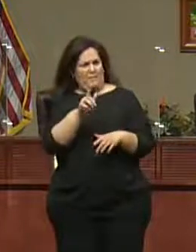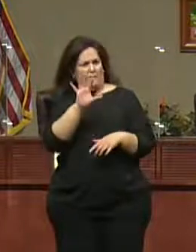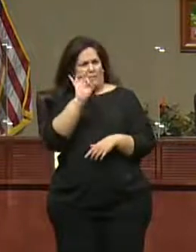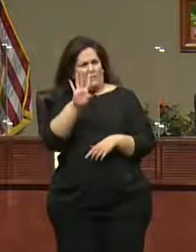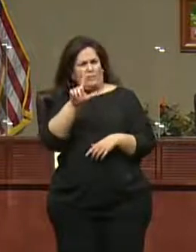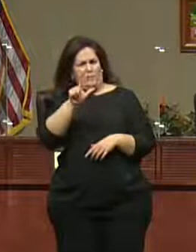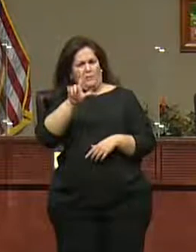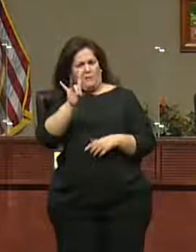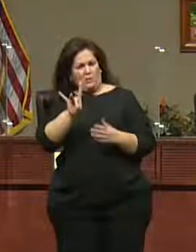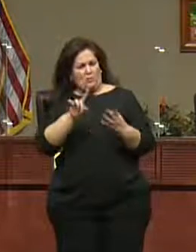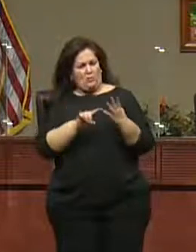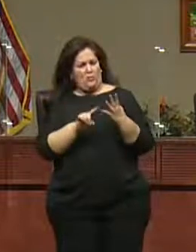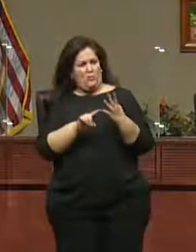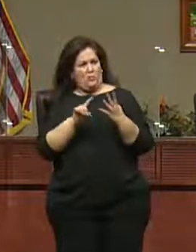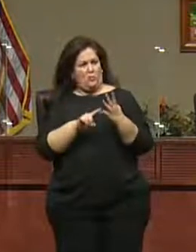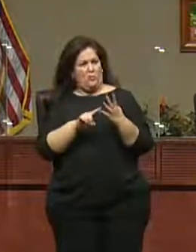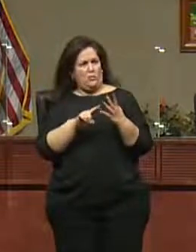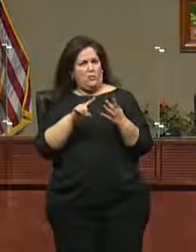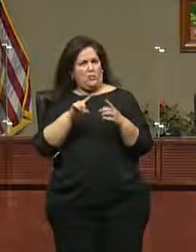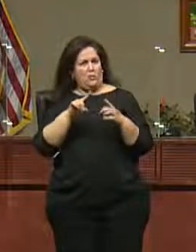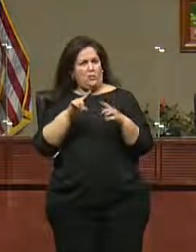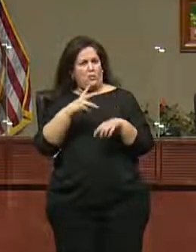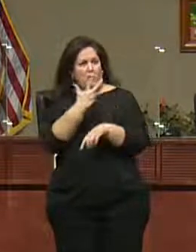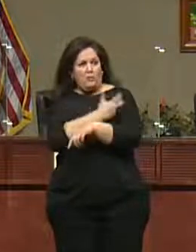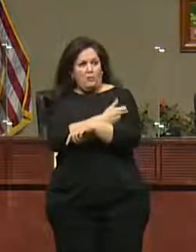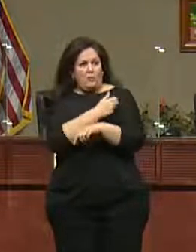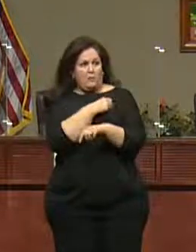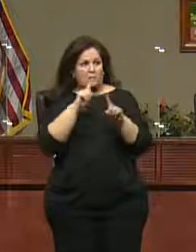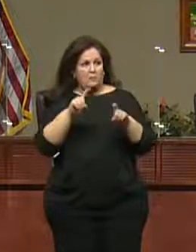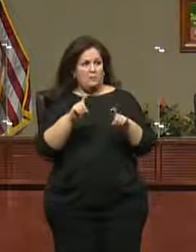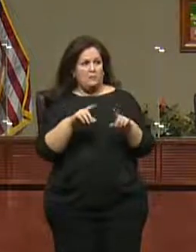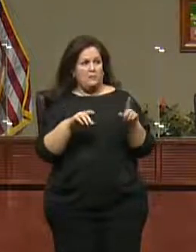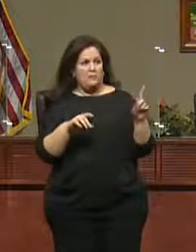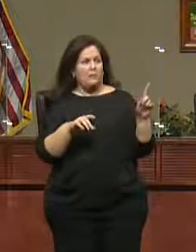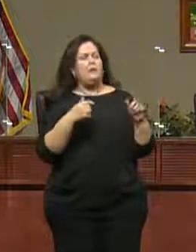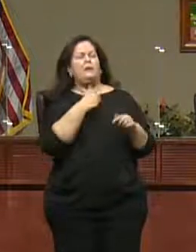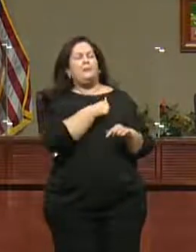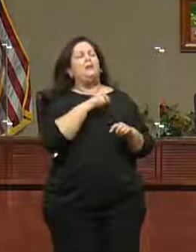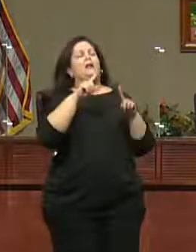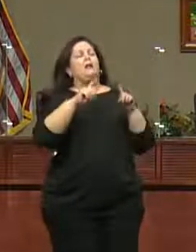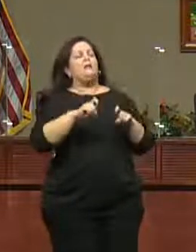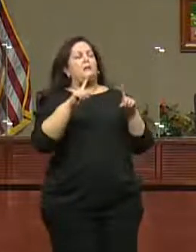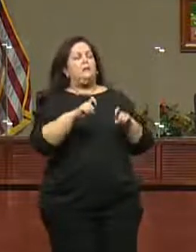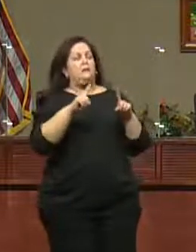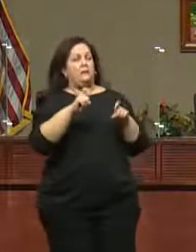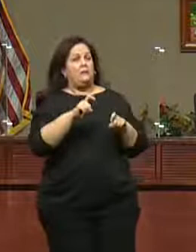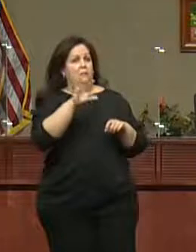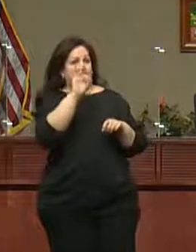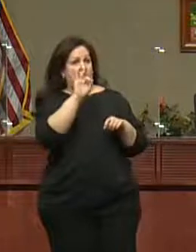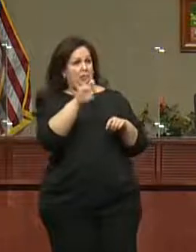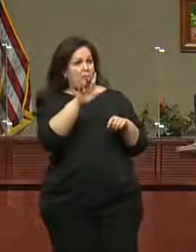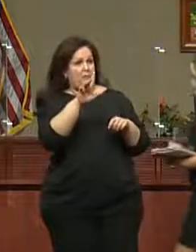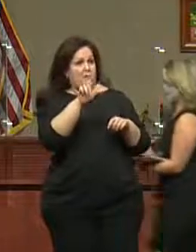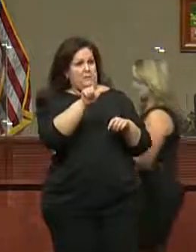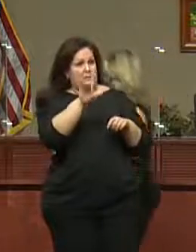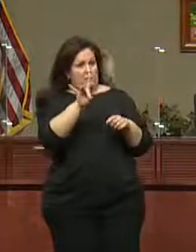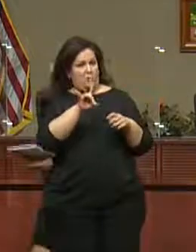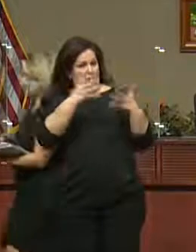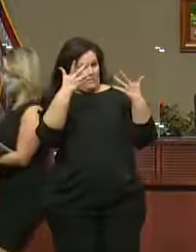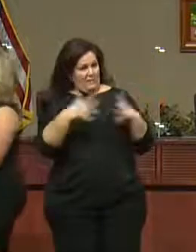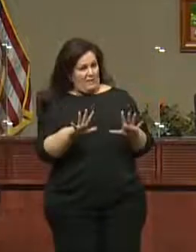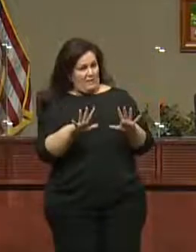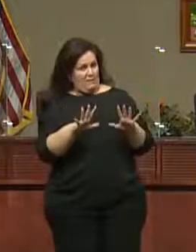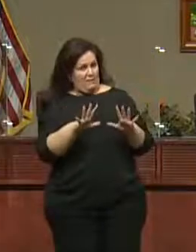la jornada de vacunación gratuitas? ¿Vacunación o testing? Perdón, los testing sites. ¿Hay posibilidad de que se extienda las jornadas de